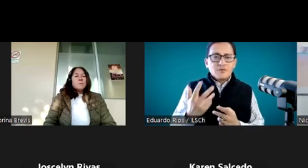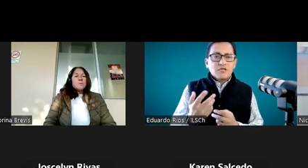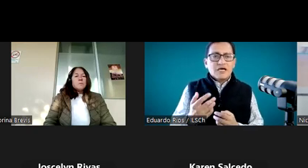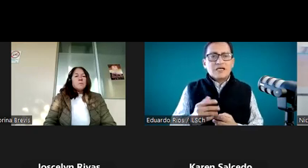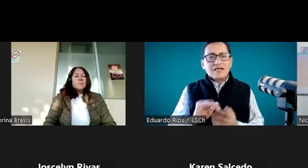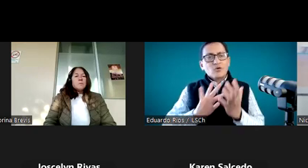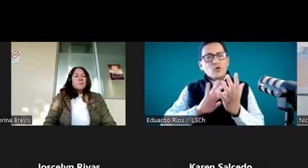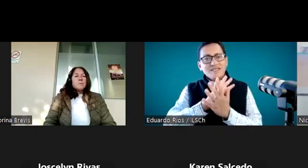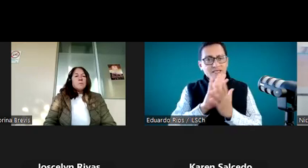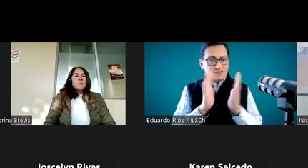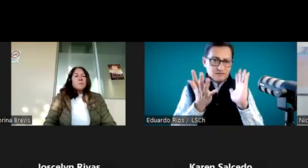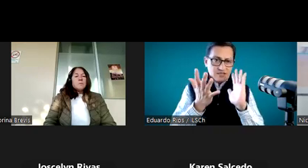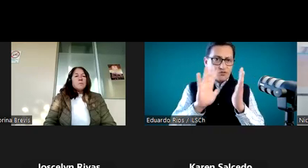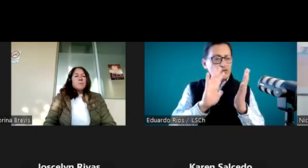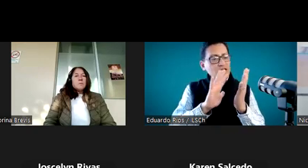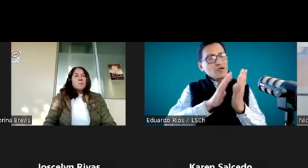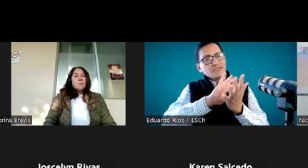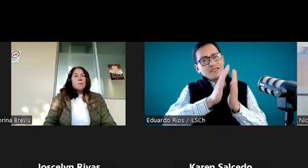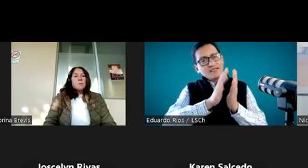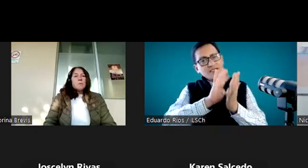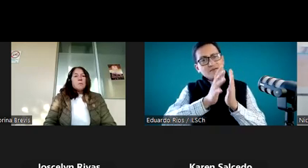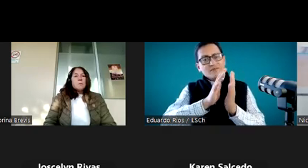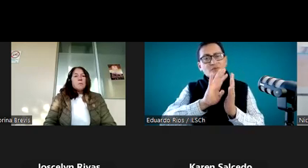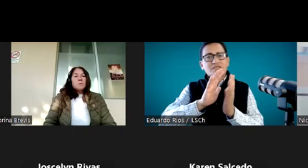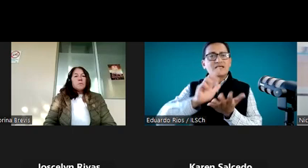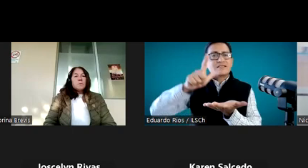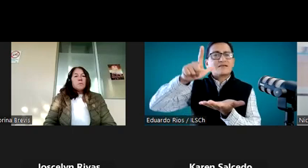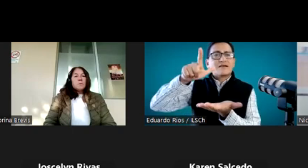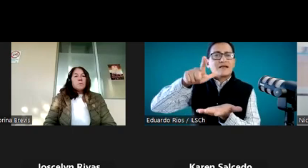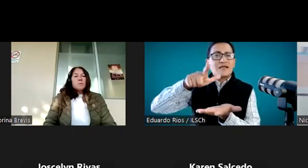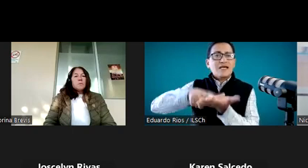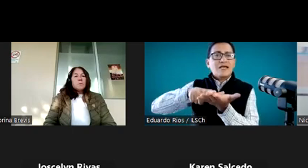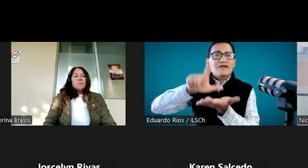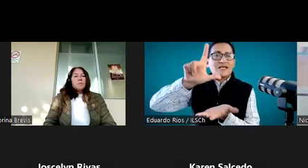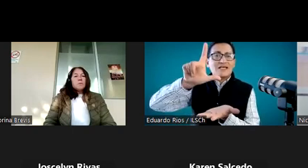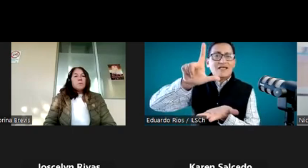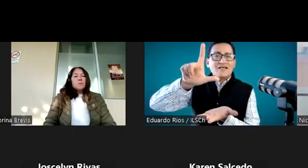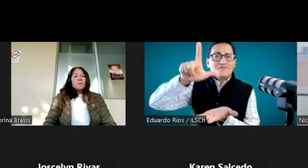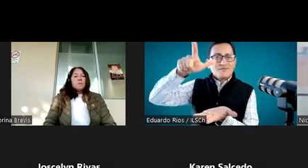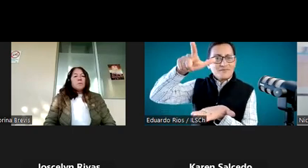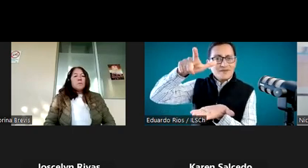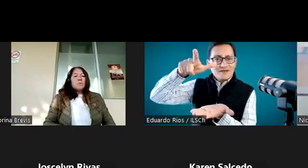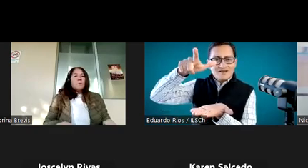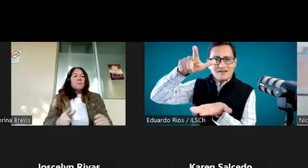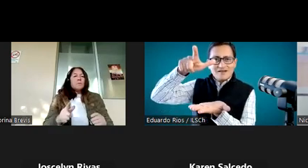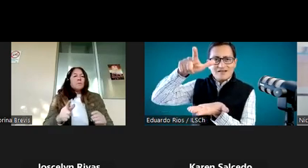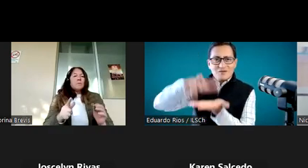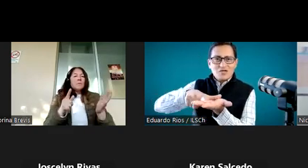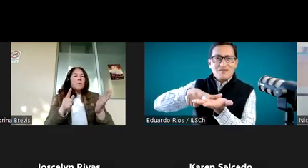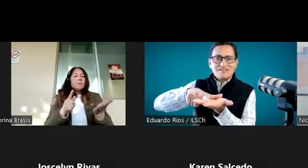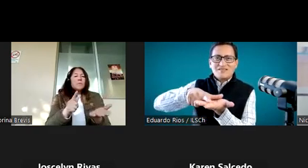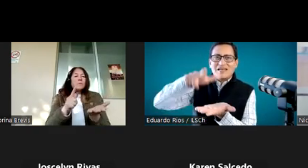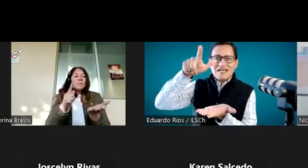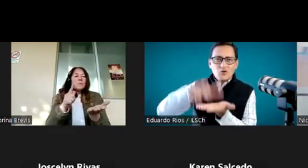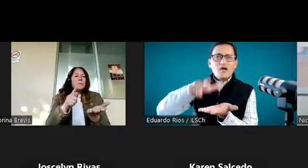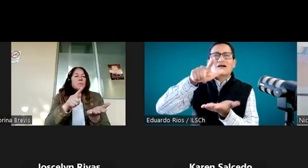como dijimos, la lengua de señas, a todo esto lengua de señas, vamos a decir L, la letra L, le damos